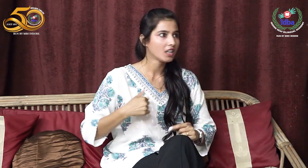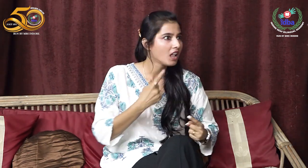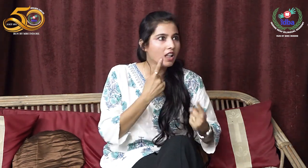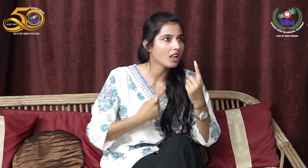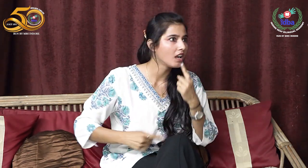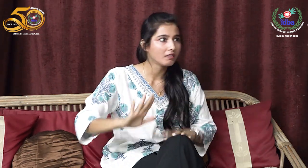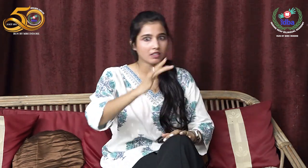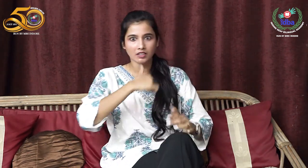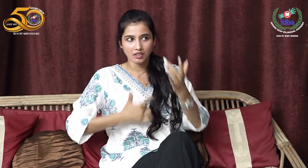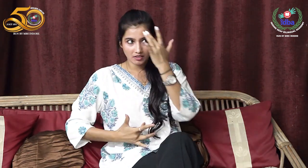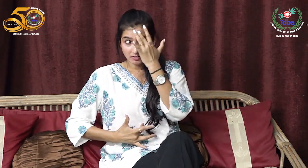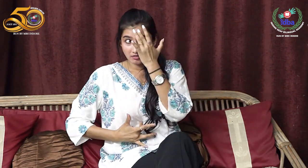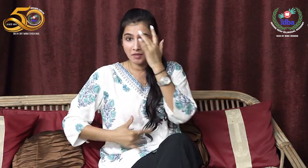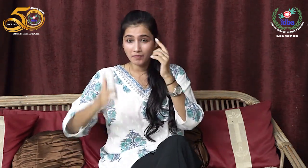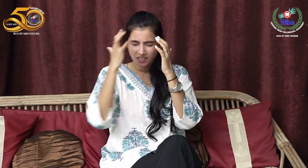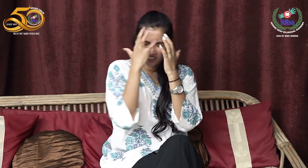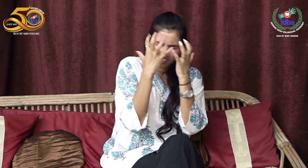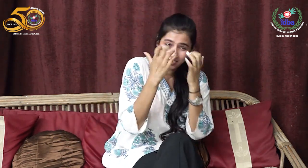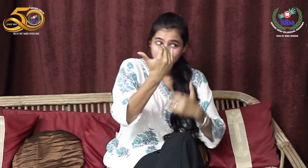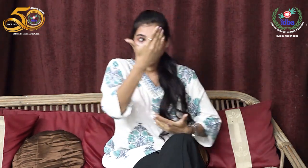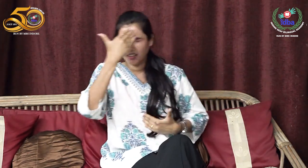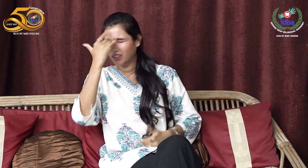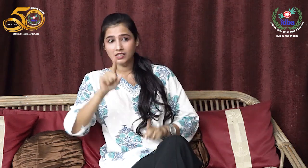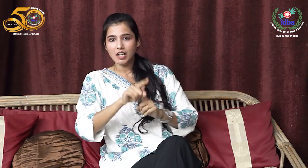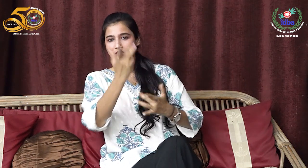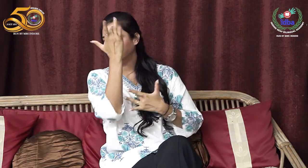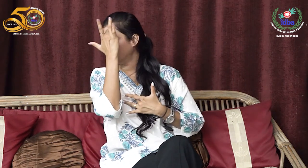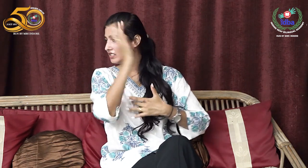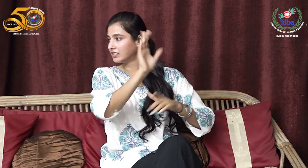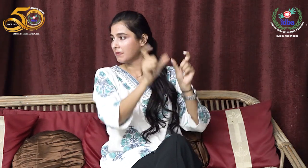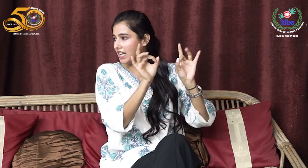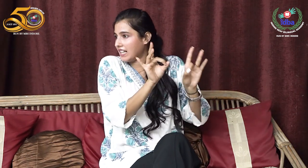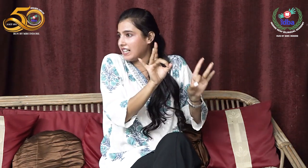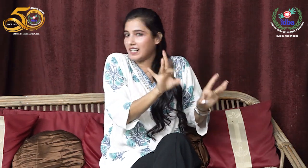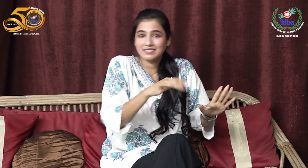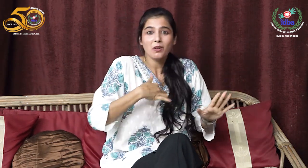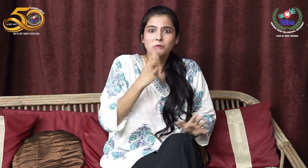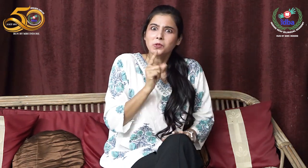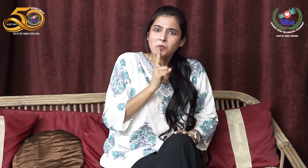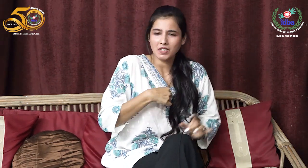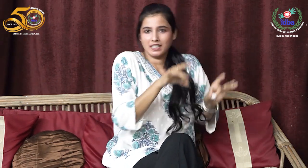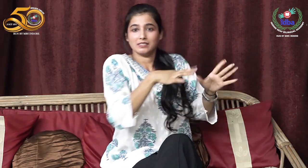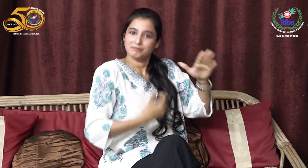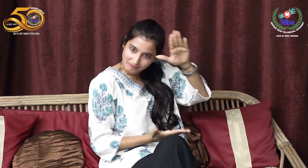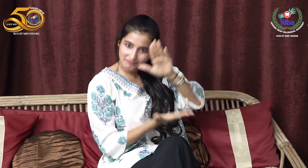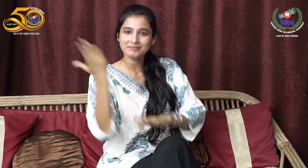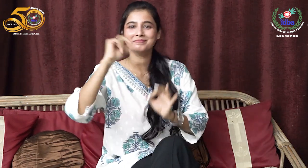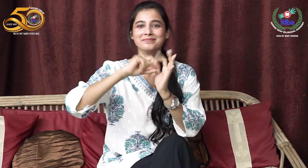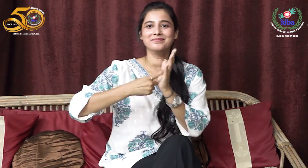सब बहुत अच्छे अच्छे। मुझे देखकर ना स्टार्टिंग में तो बहुत सर दुख रहा था, बहुत प्रॉब्लम होती थी, और स्टार्टिंग में बहुत हेट हुआ, सच में मुझे बहुत बुरा लगा।